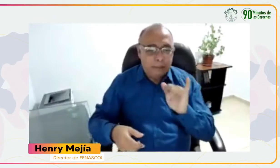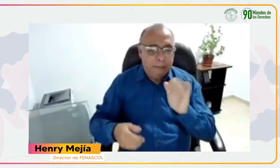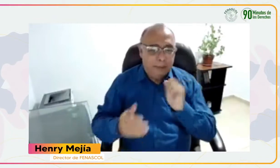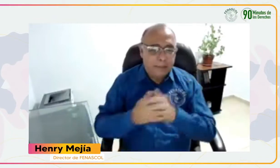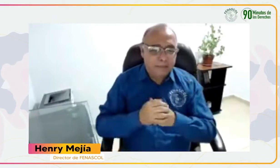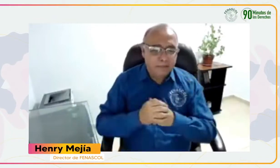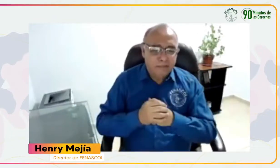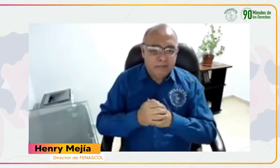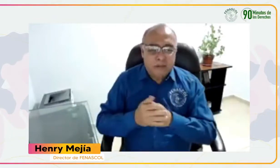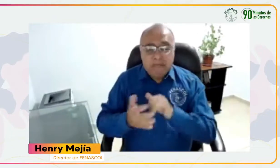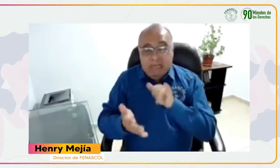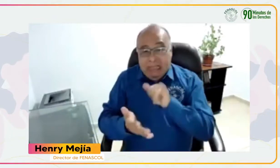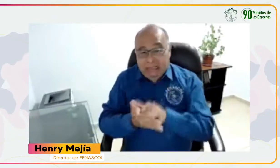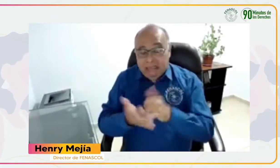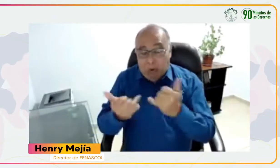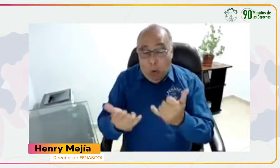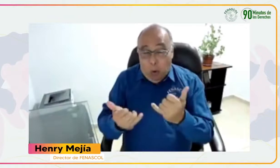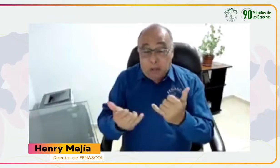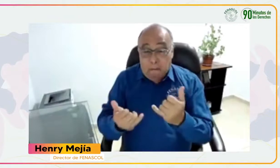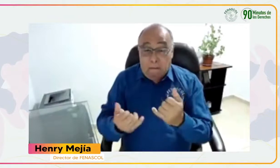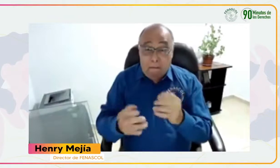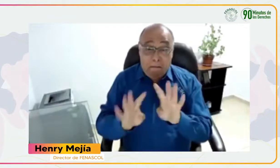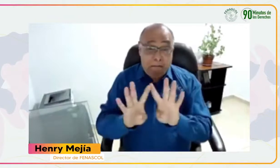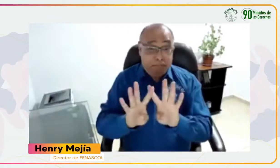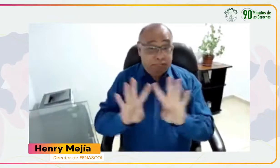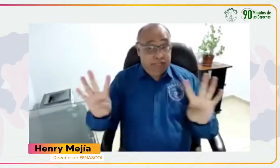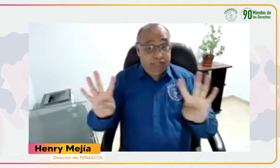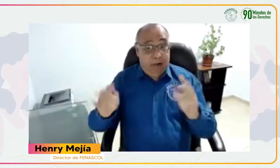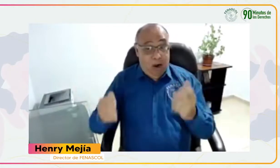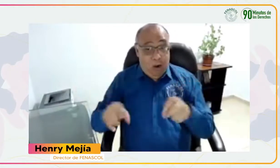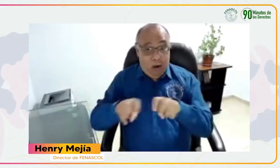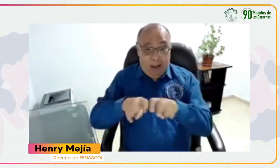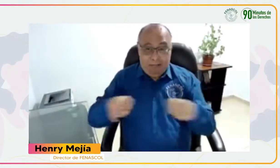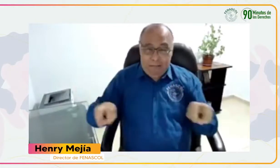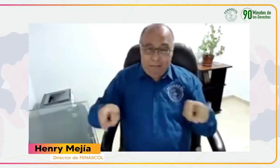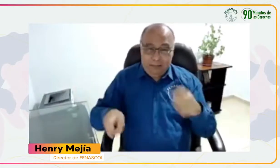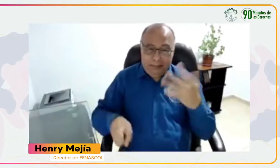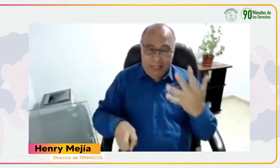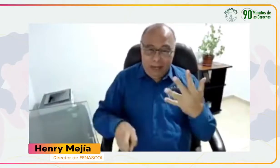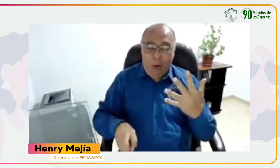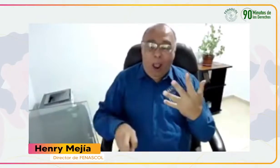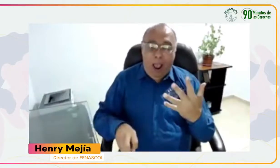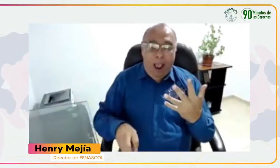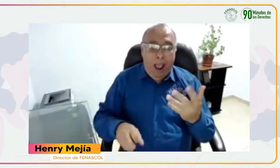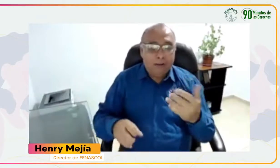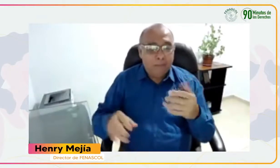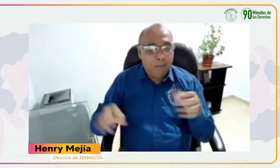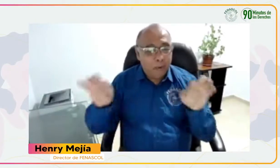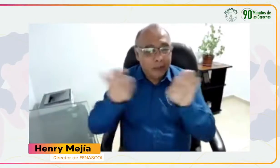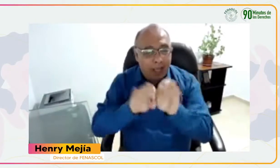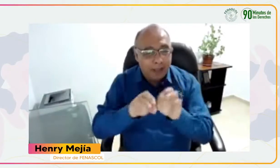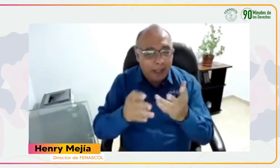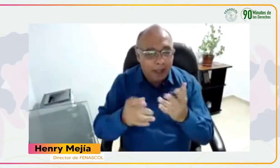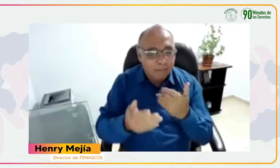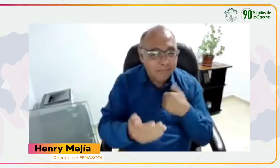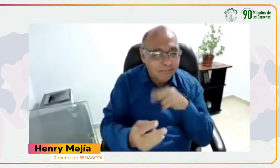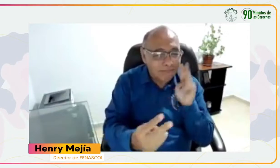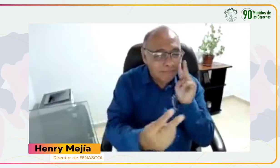estos espacios es mínima. Es por esto que hoy, en este panel que abrimos frente a ustedes,